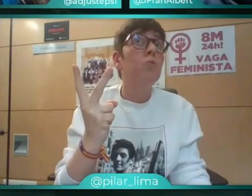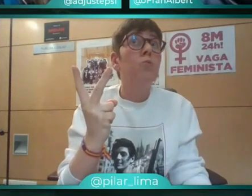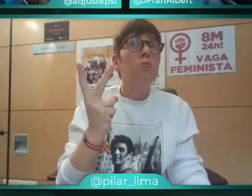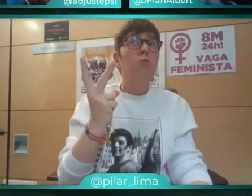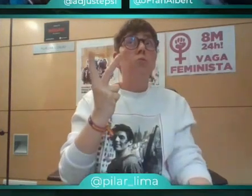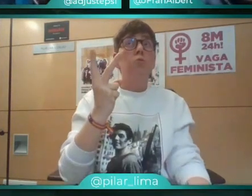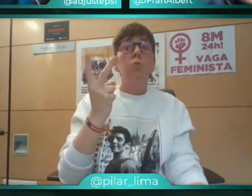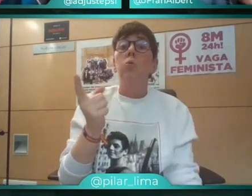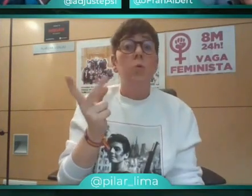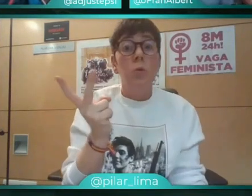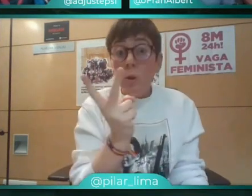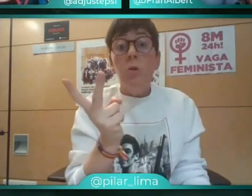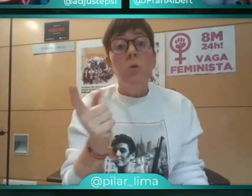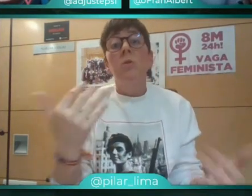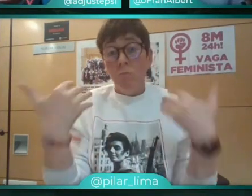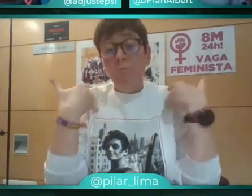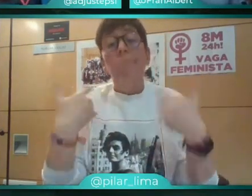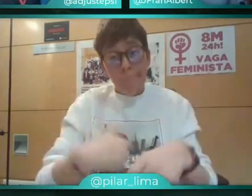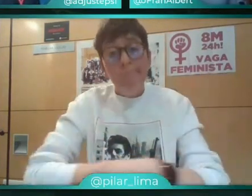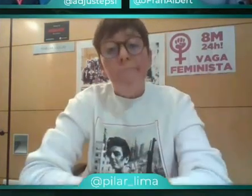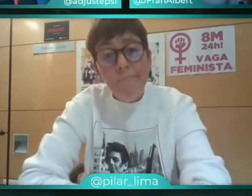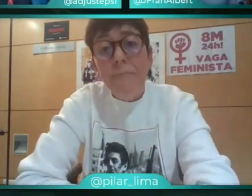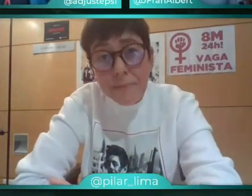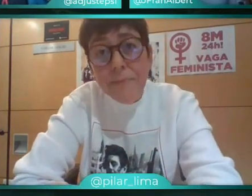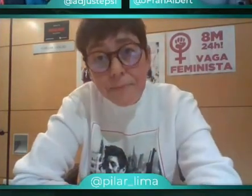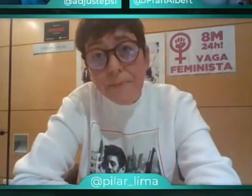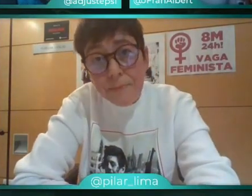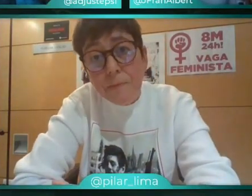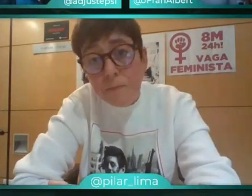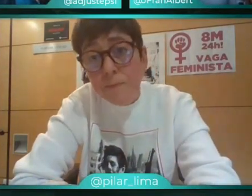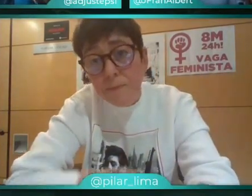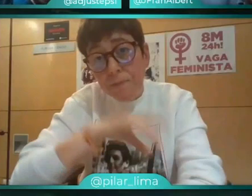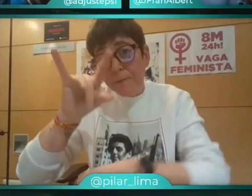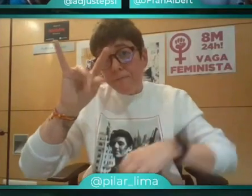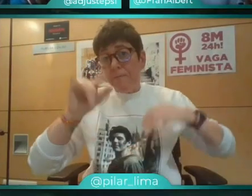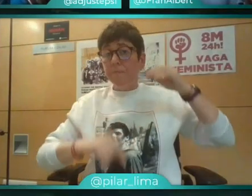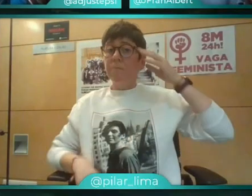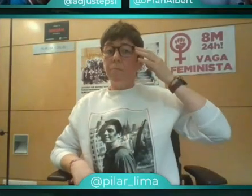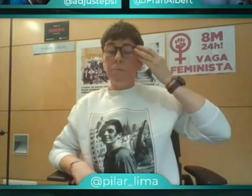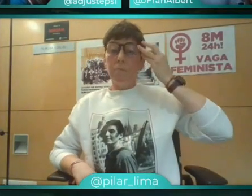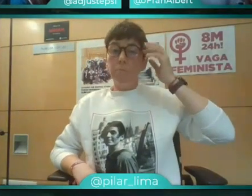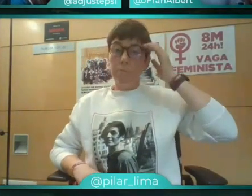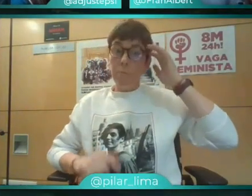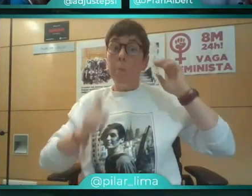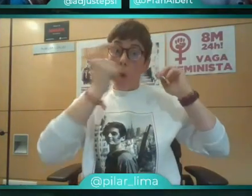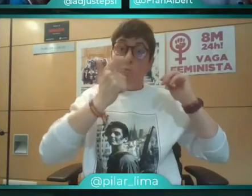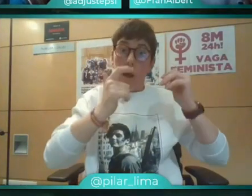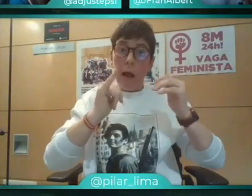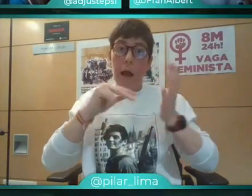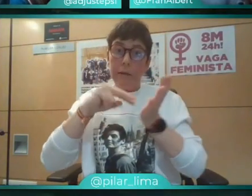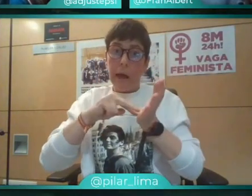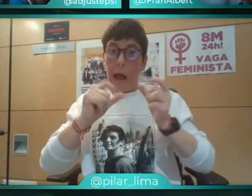los medios de comunicación en los dos partidos políticos también más importantes Sí sí eso es